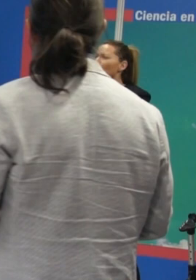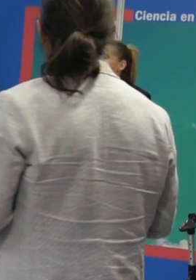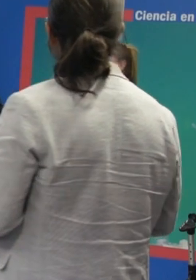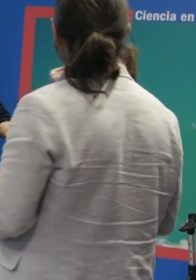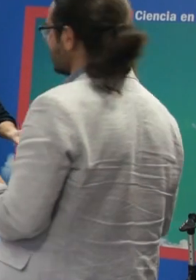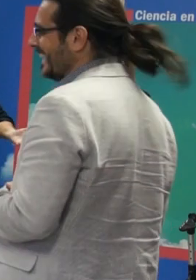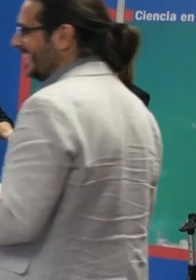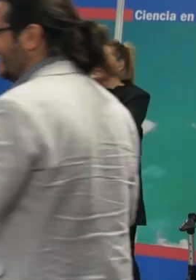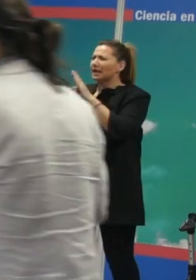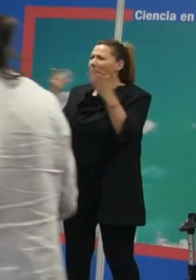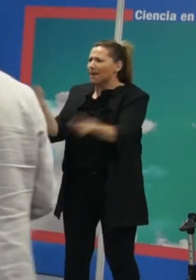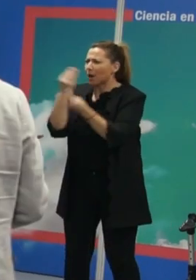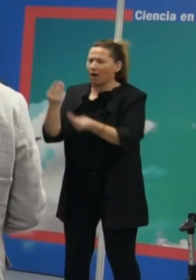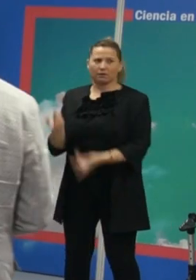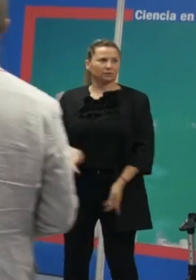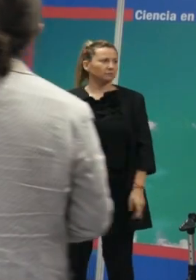preguntas de este estilo ¿sabes?